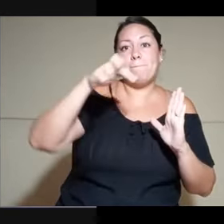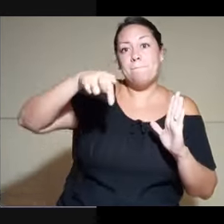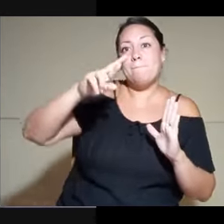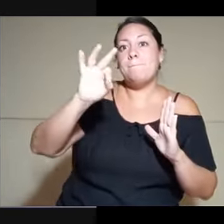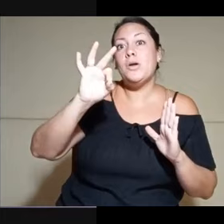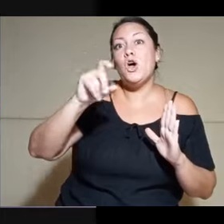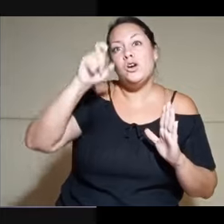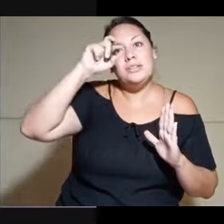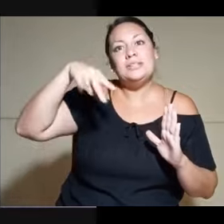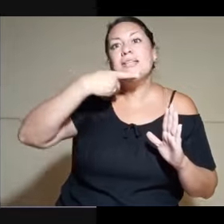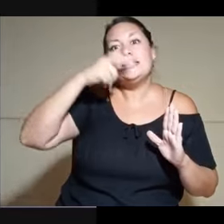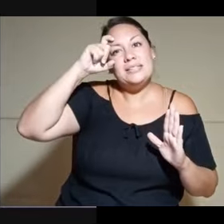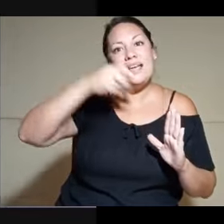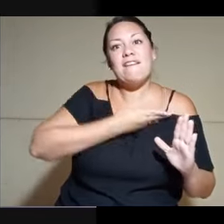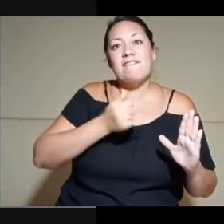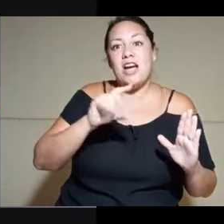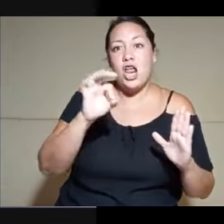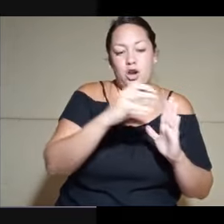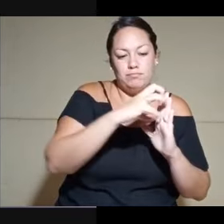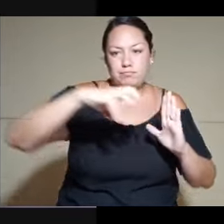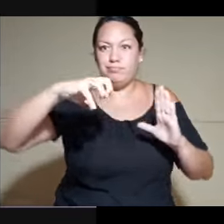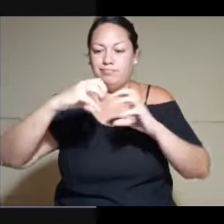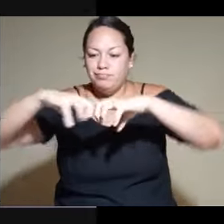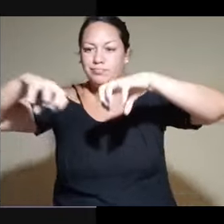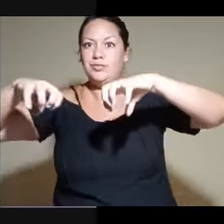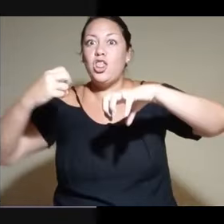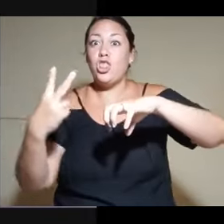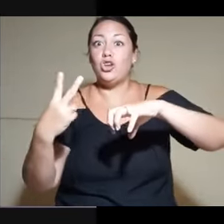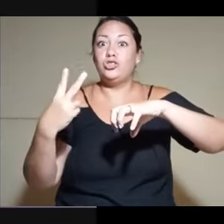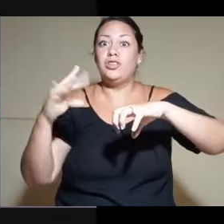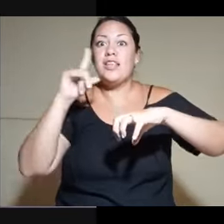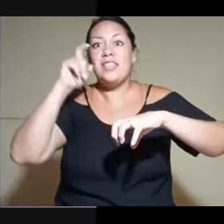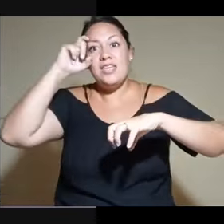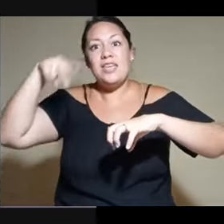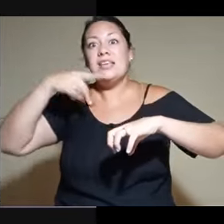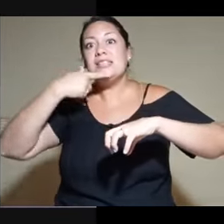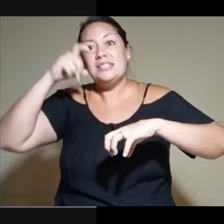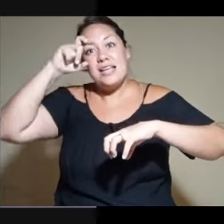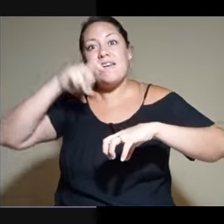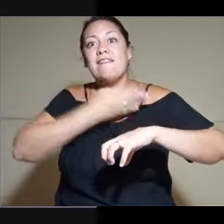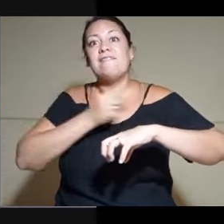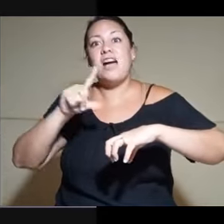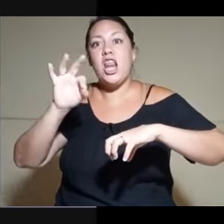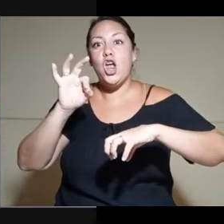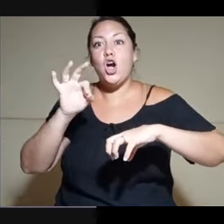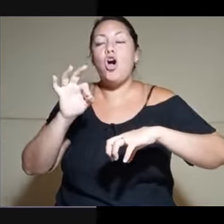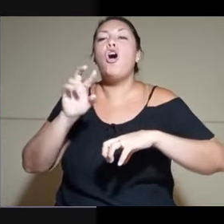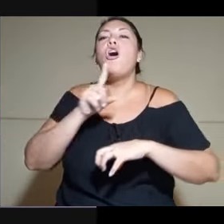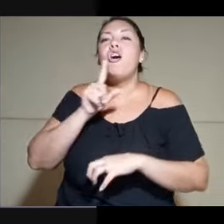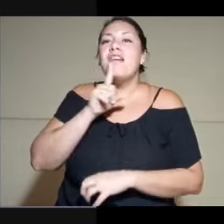Fíjense acá en el embrión. Como la vesícula prosencéfalo se divide en 2, en una A y una B, que son